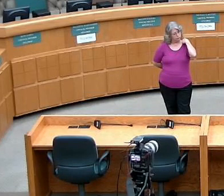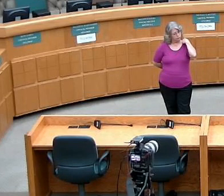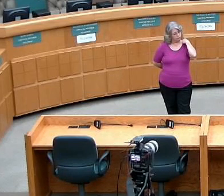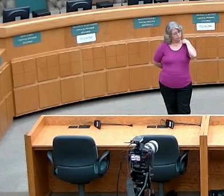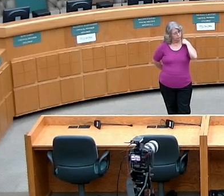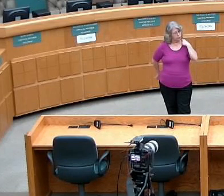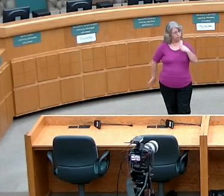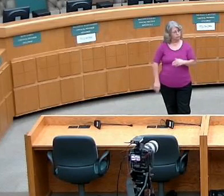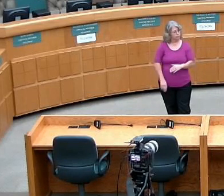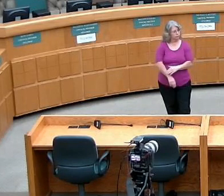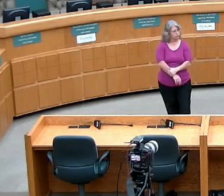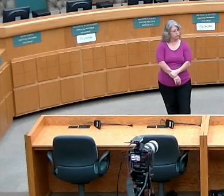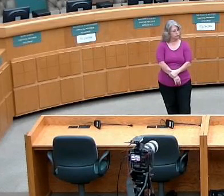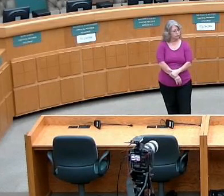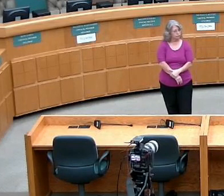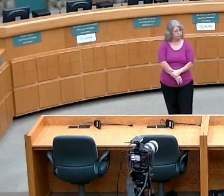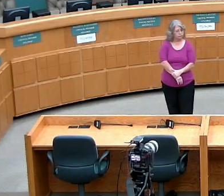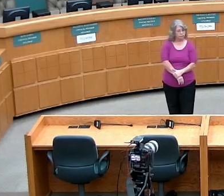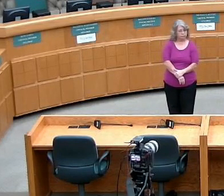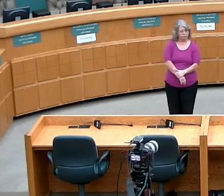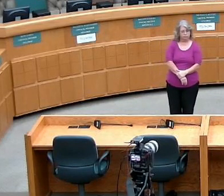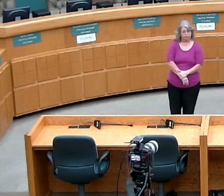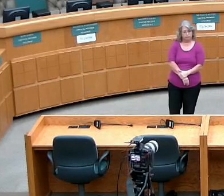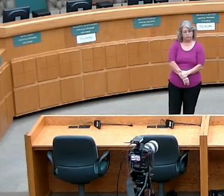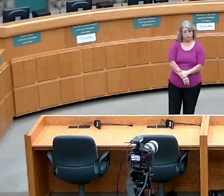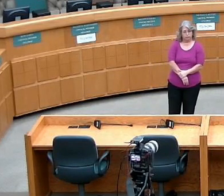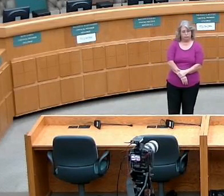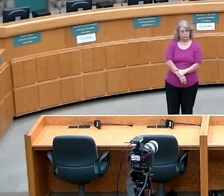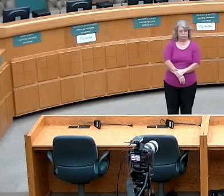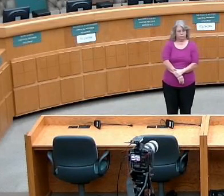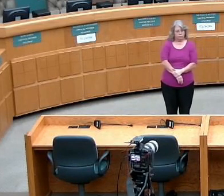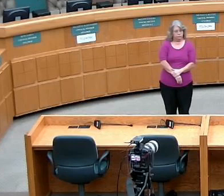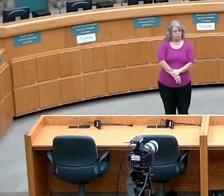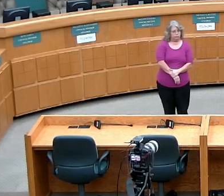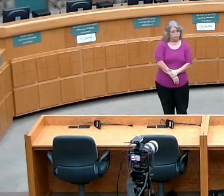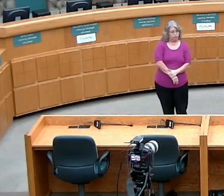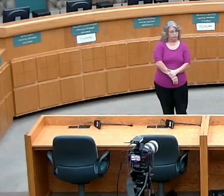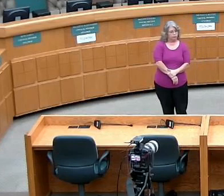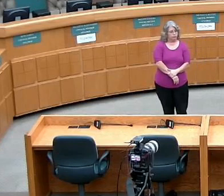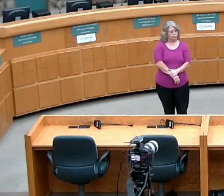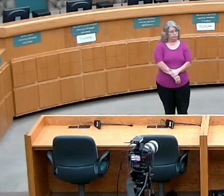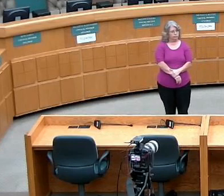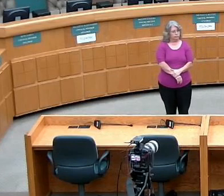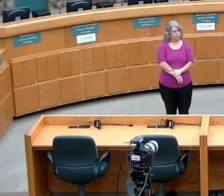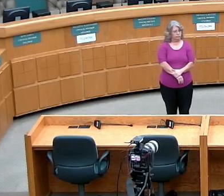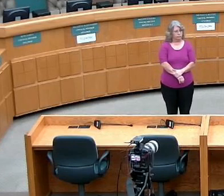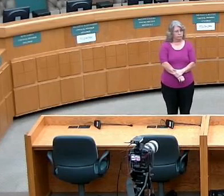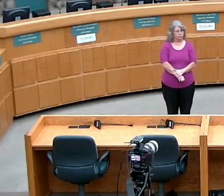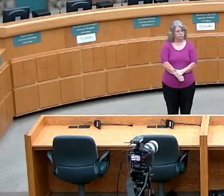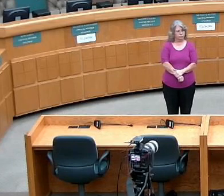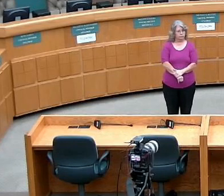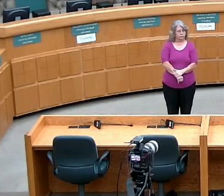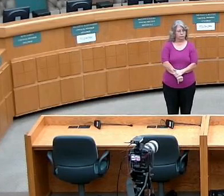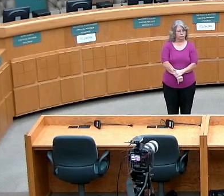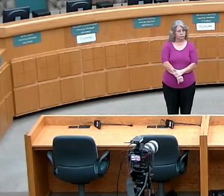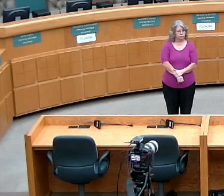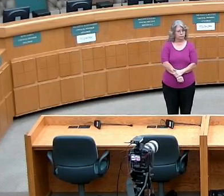día. Cada día hay información nueva y estimamos que las variables en el modelo disminuyan cada vez que tengamos nueva información.